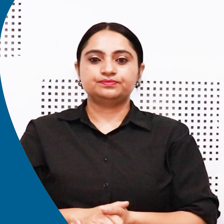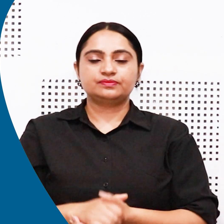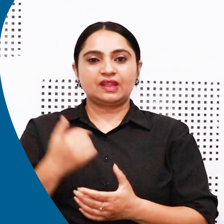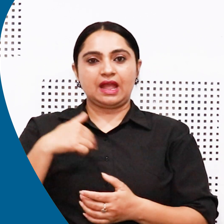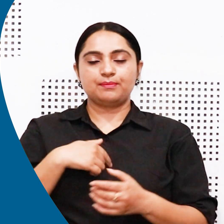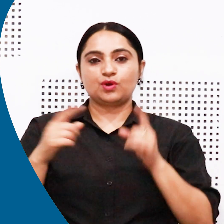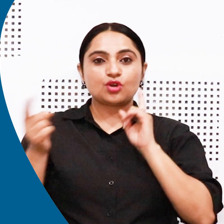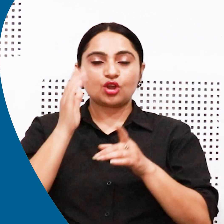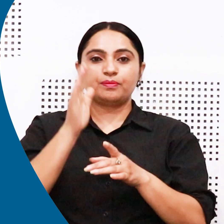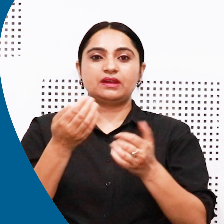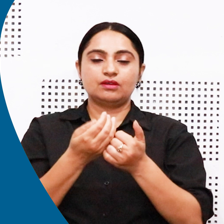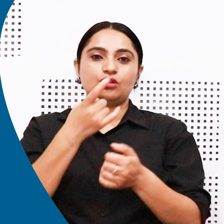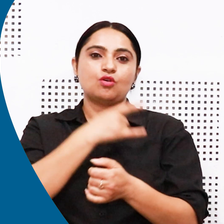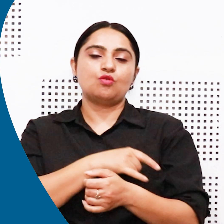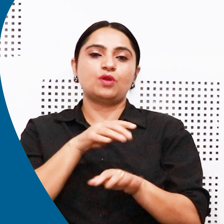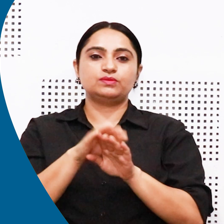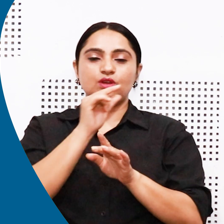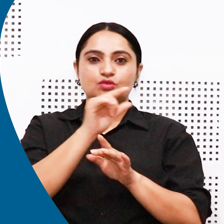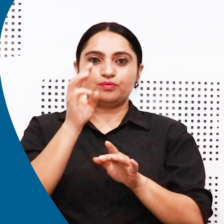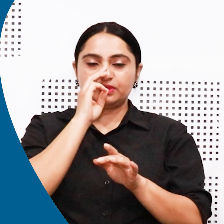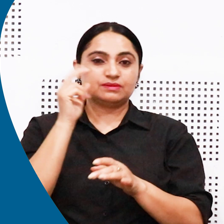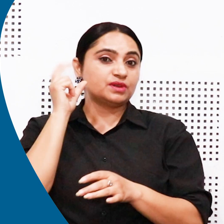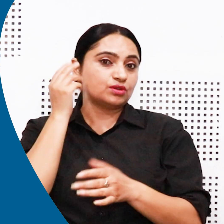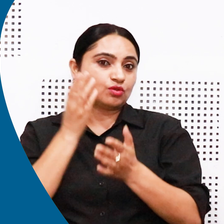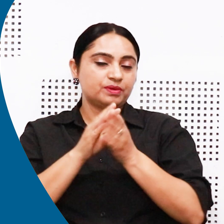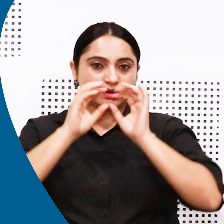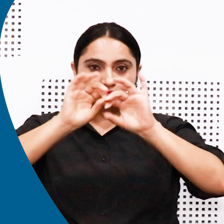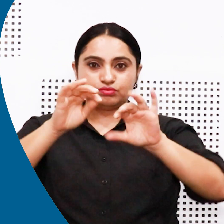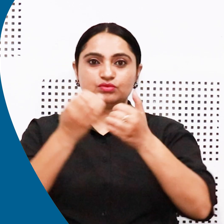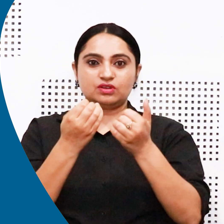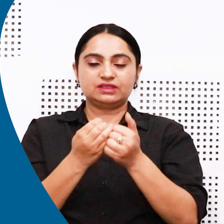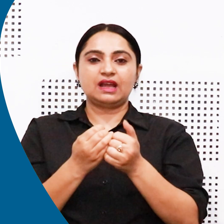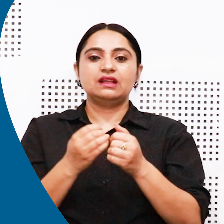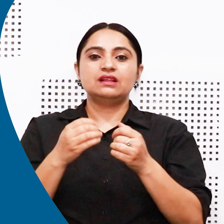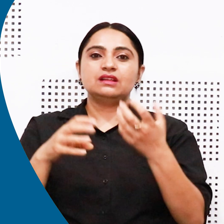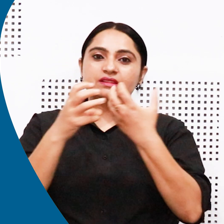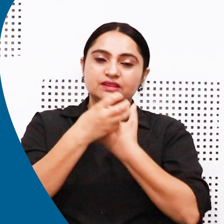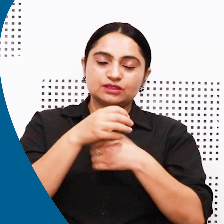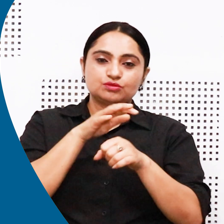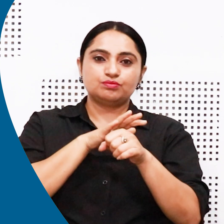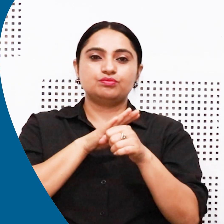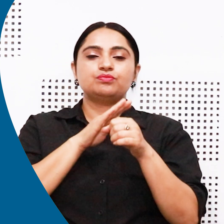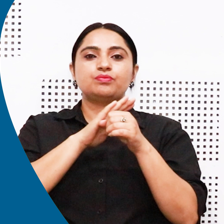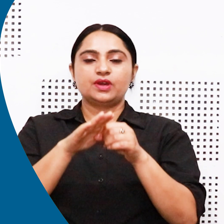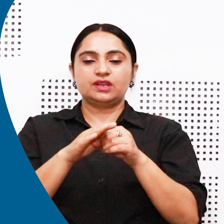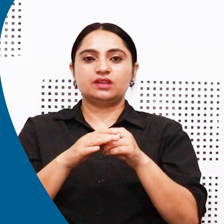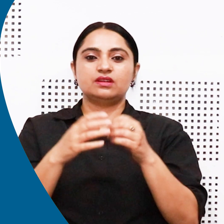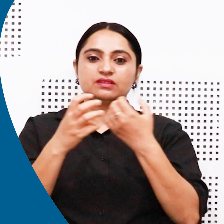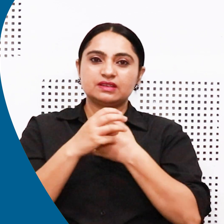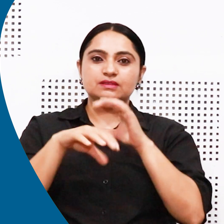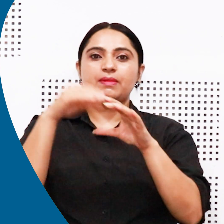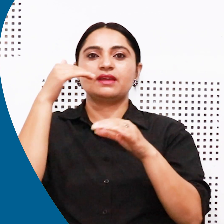नगरपालिकाले गरेका उपलब्धिहरूको सन्दर्भमा रेडियोबाट प्रसारण हुँदाखेरि देशव्यापी रूपमा र बाहिर